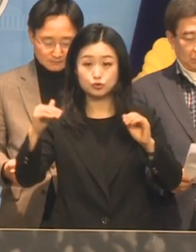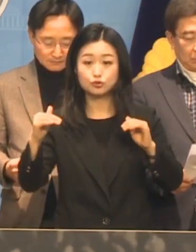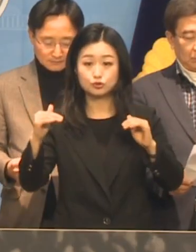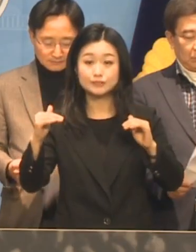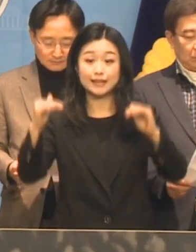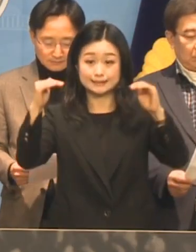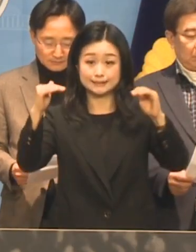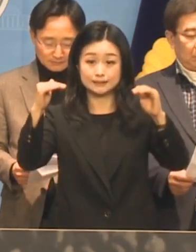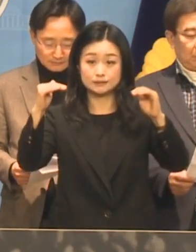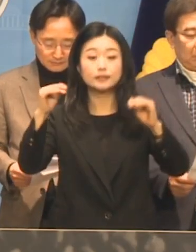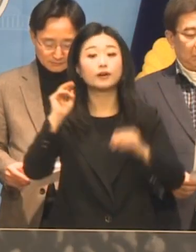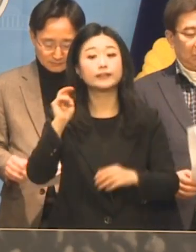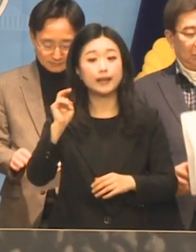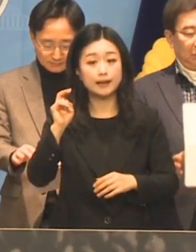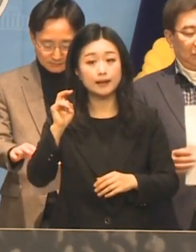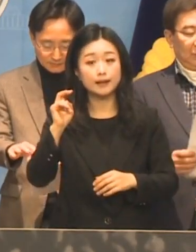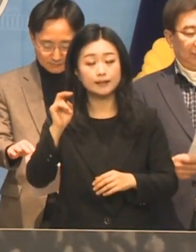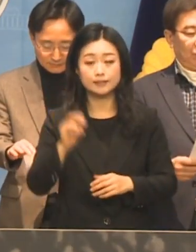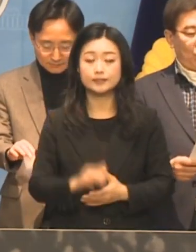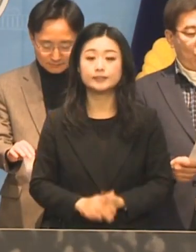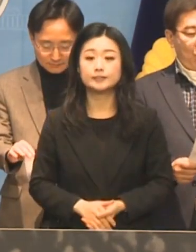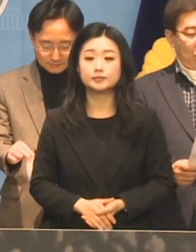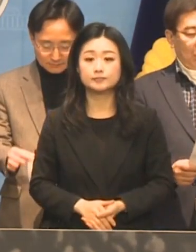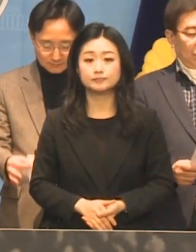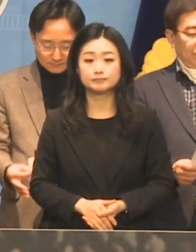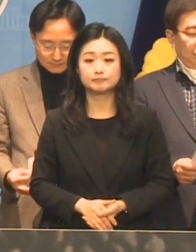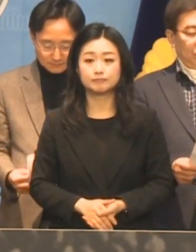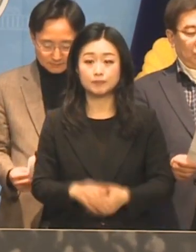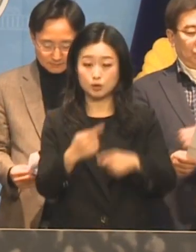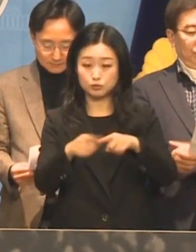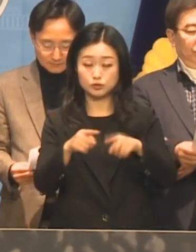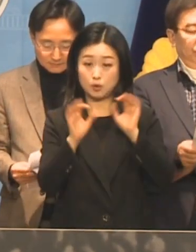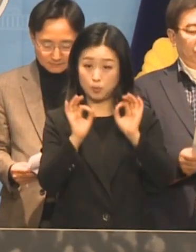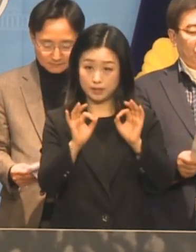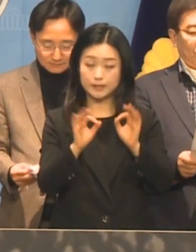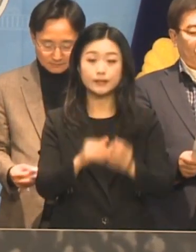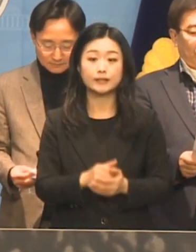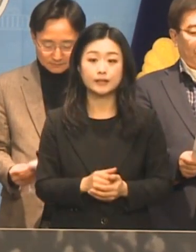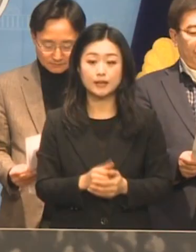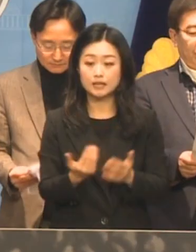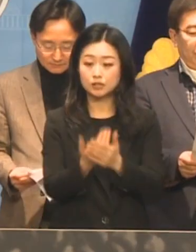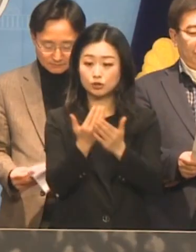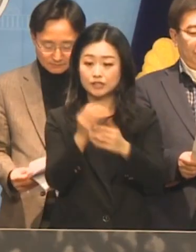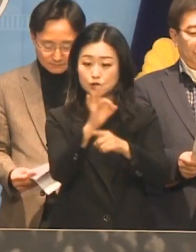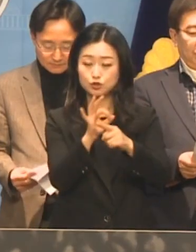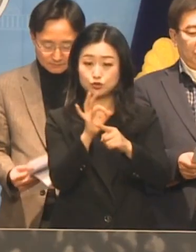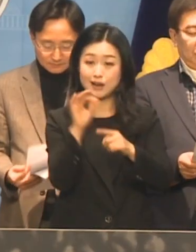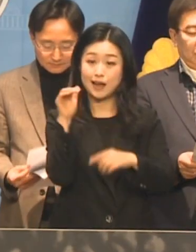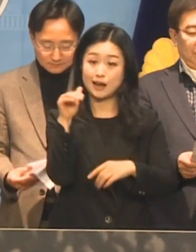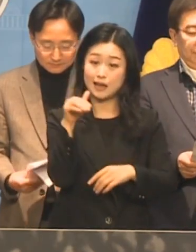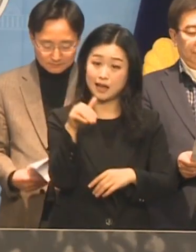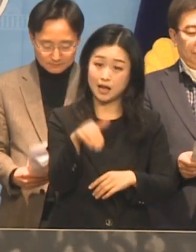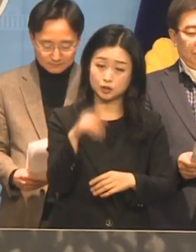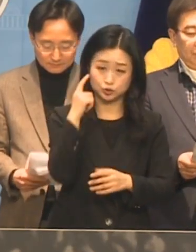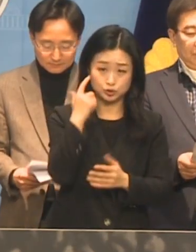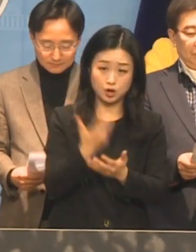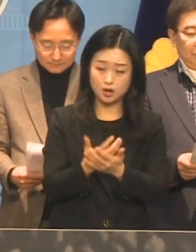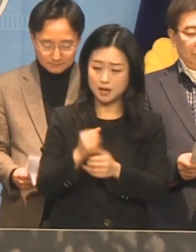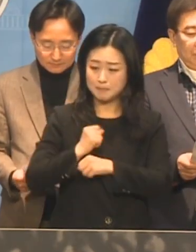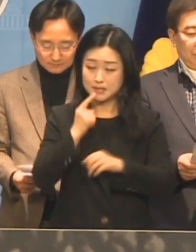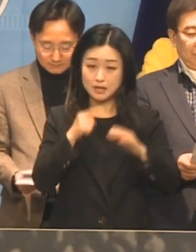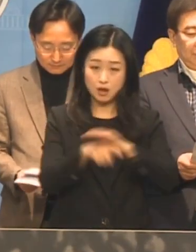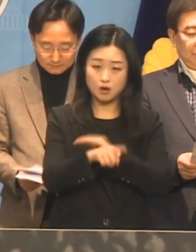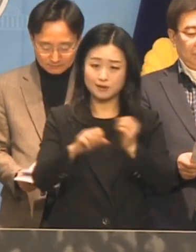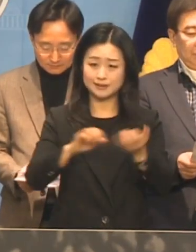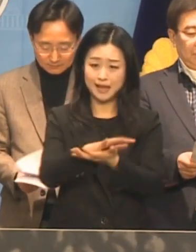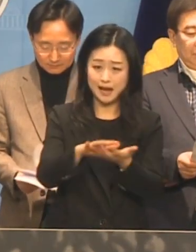0.6%포인트 상승할 것이라고 합니다. 이 분석에 따르면 성장률 하락 충격은 비상계엄,